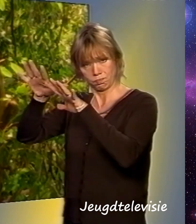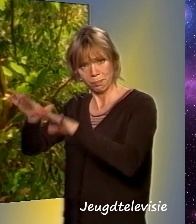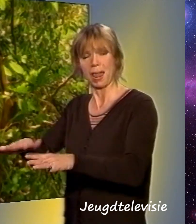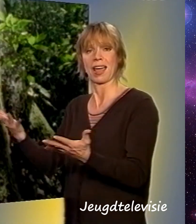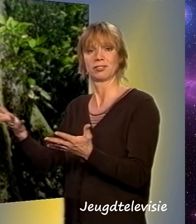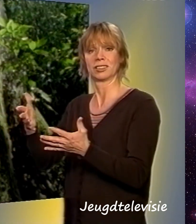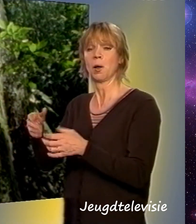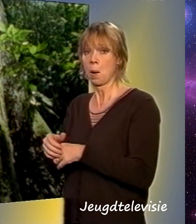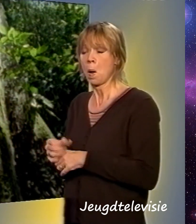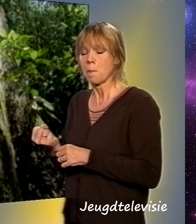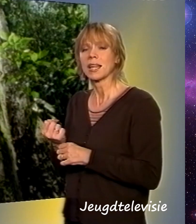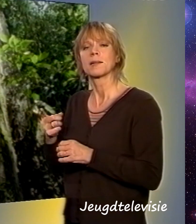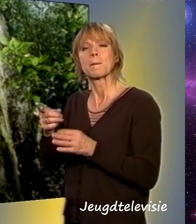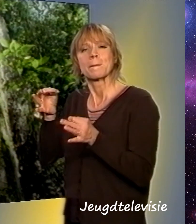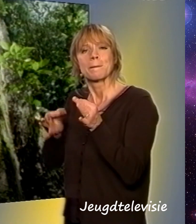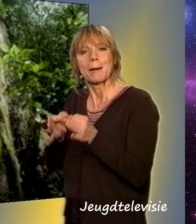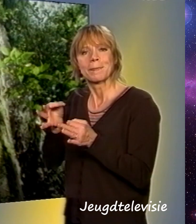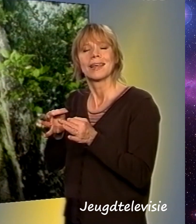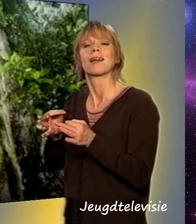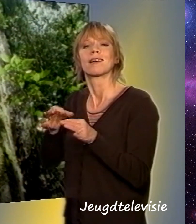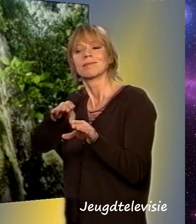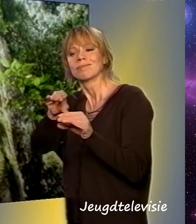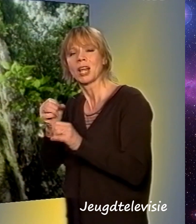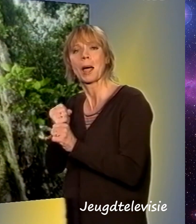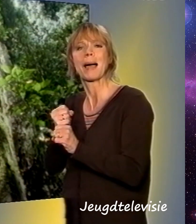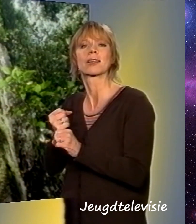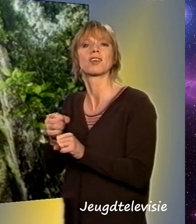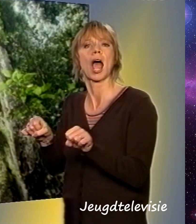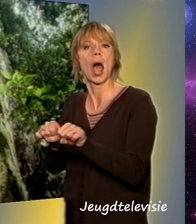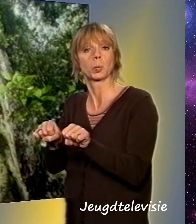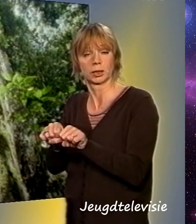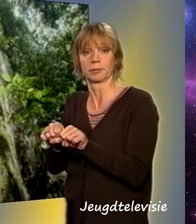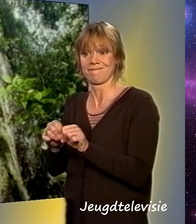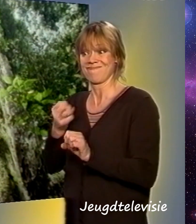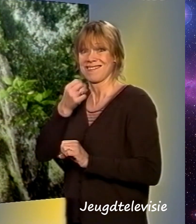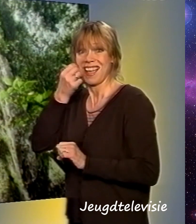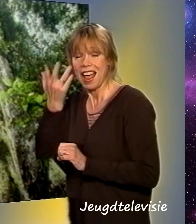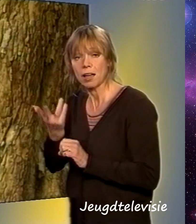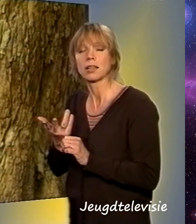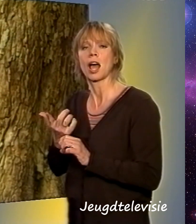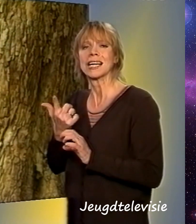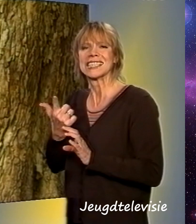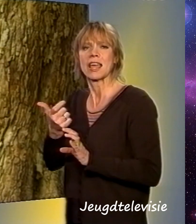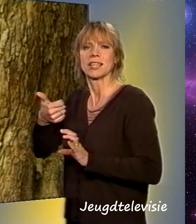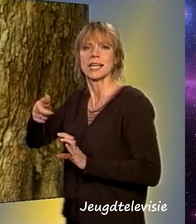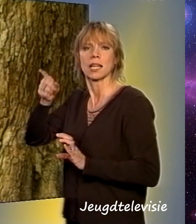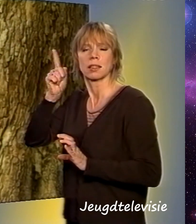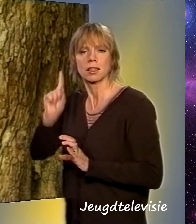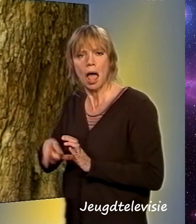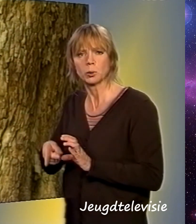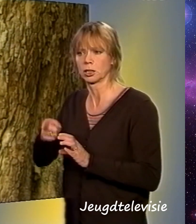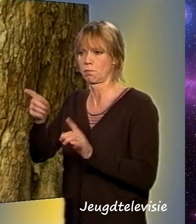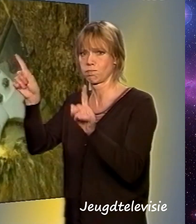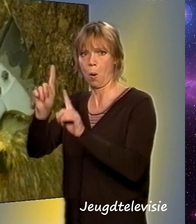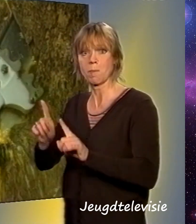leven ja want papier wordt gemaakt van hout en iedere dag worden ruim 67.000 bomen gekapt voor het wc-papier van de